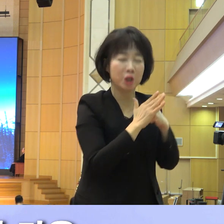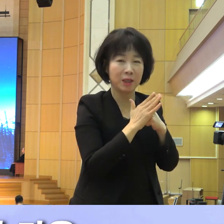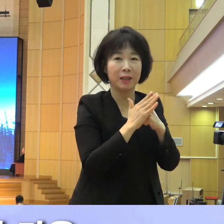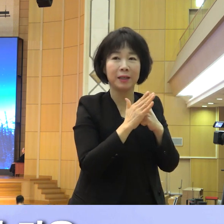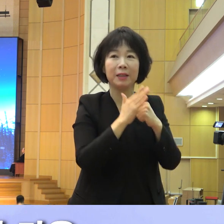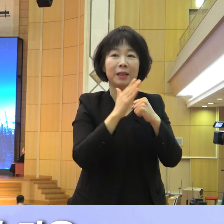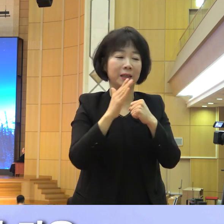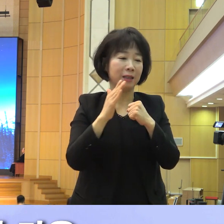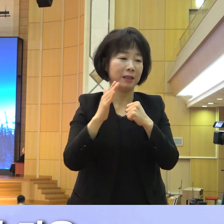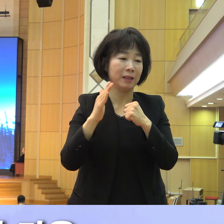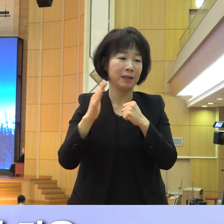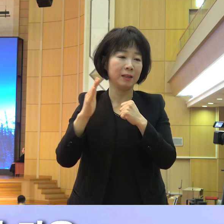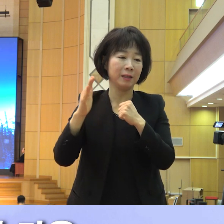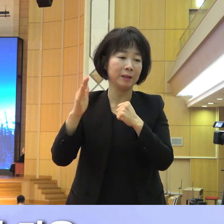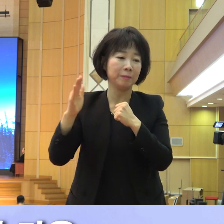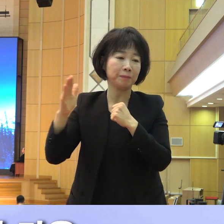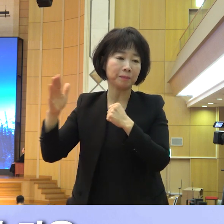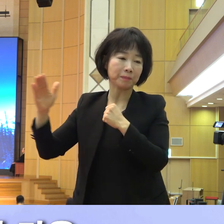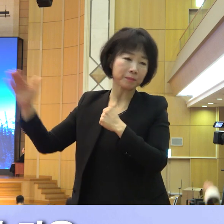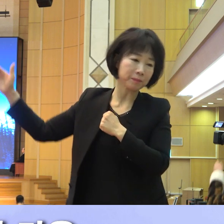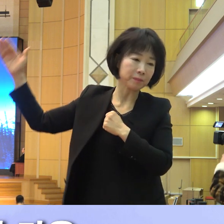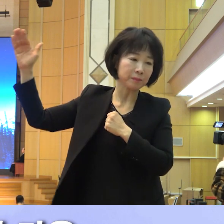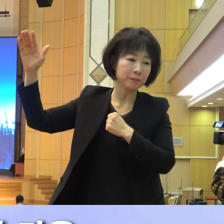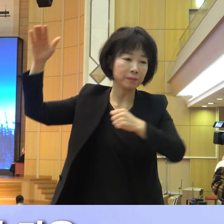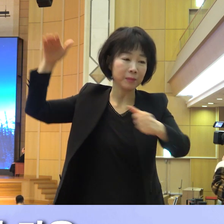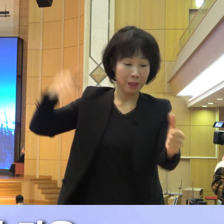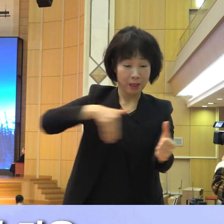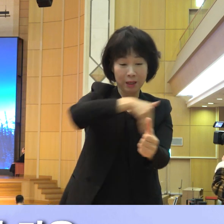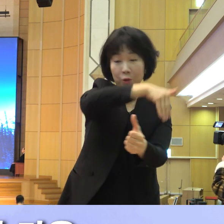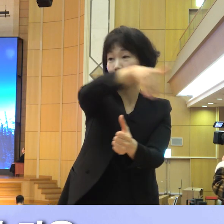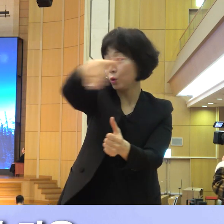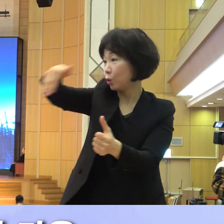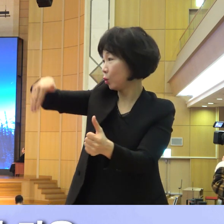목소리 높여 찬양합니다. 주위를 둘러보면